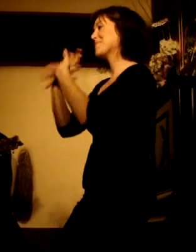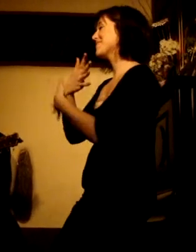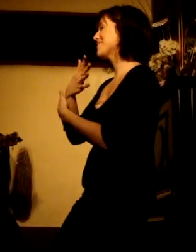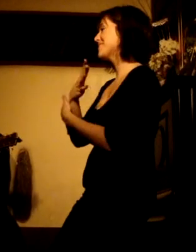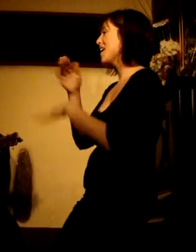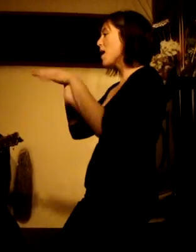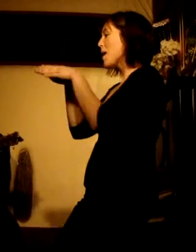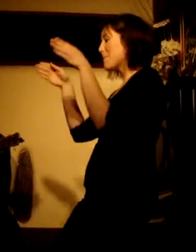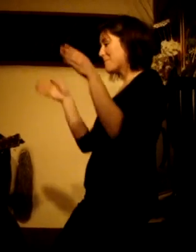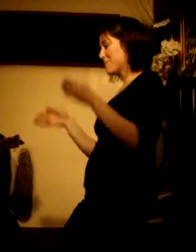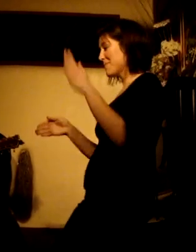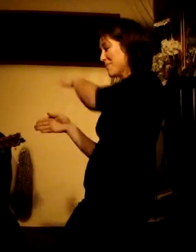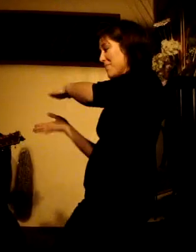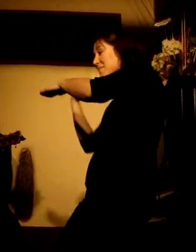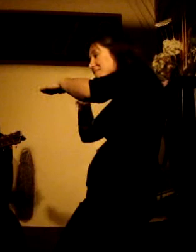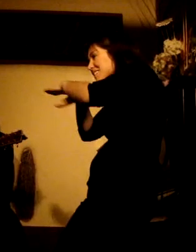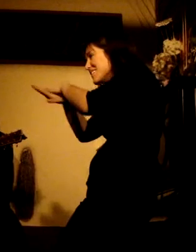mías. Bajo la mesa,